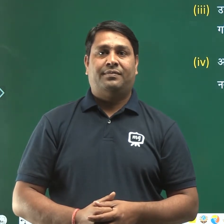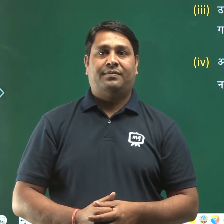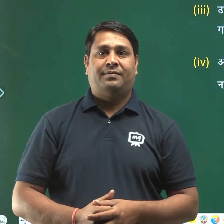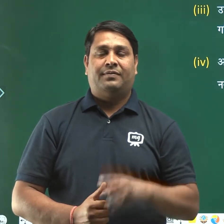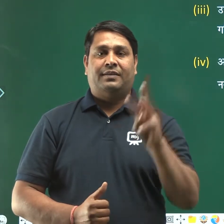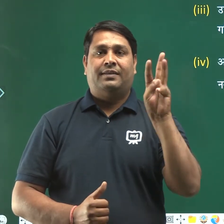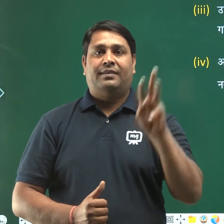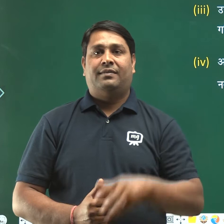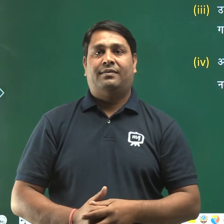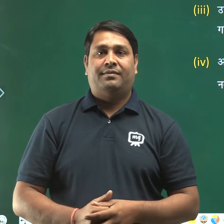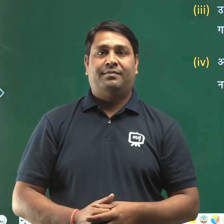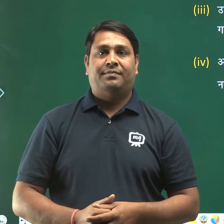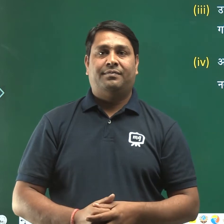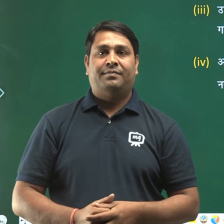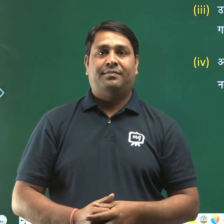तीन,